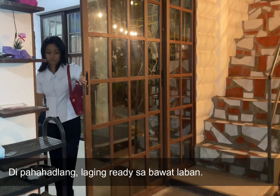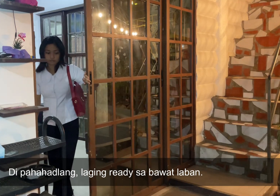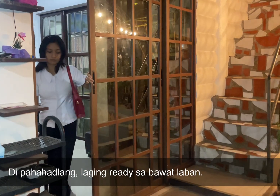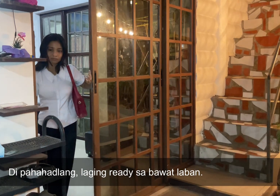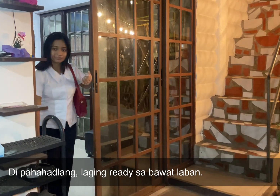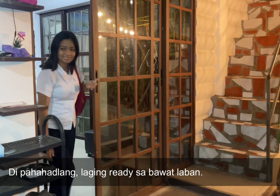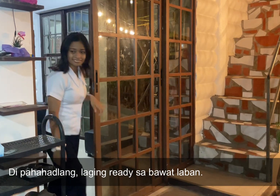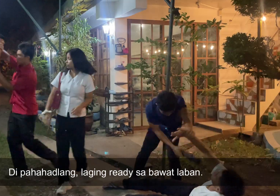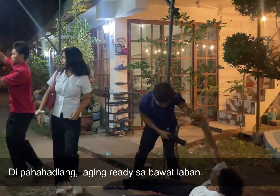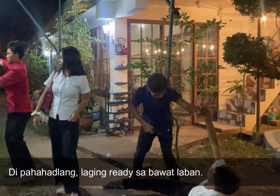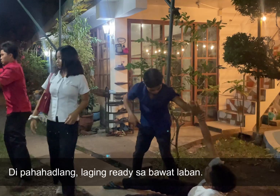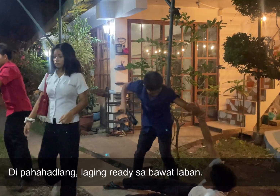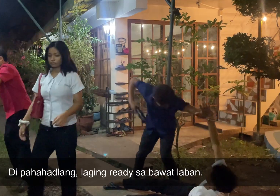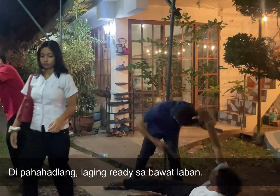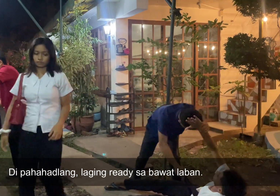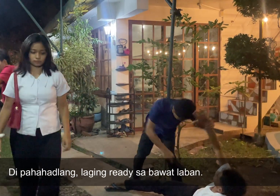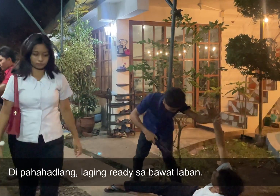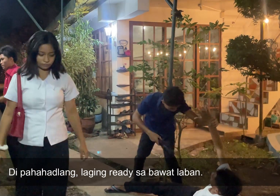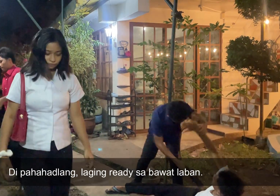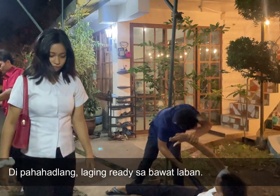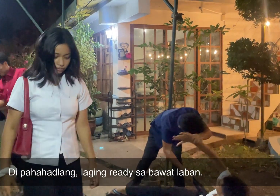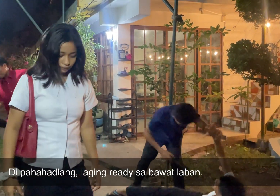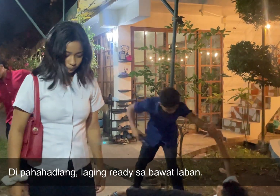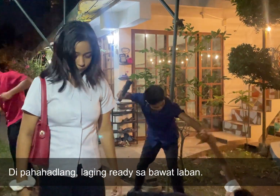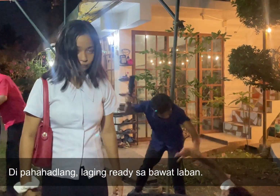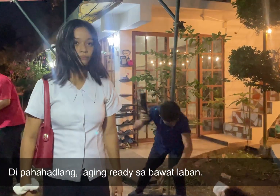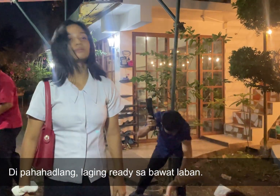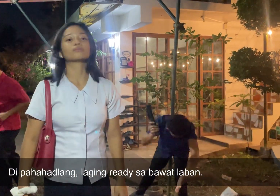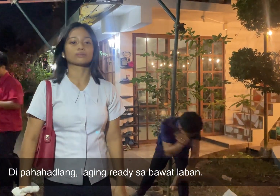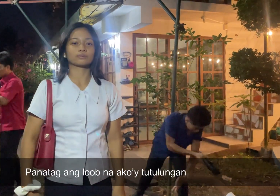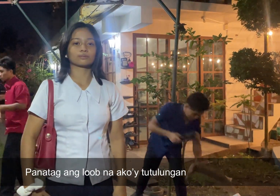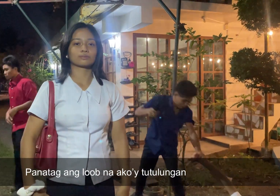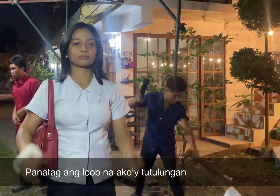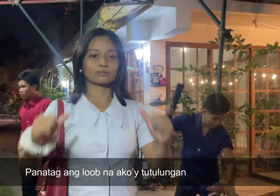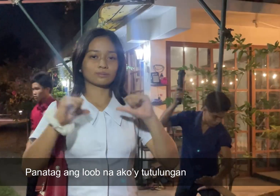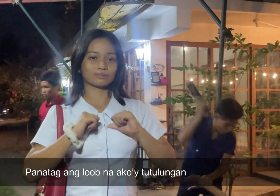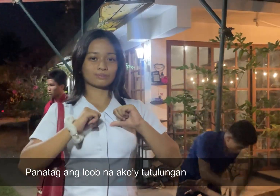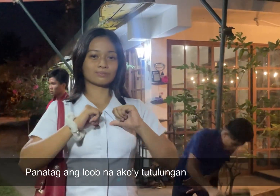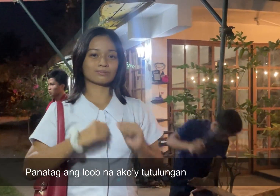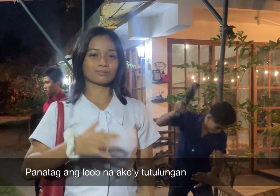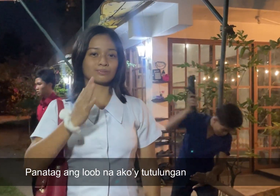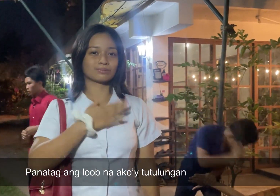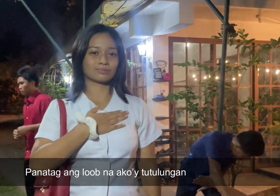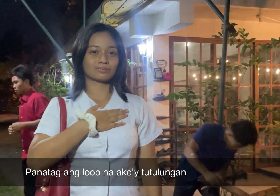pa hadlang. Laging ready sa bawat laban, panatag ang loob na